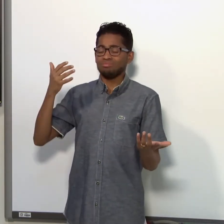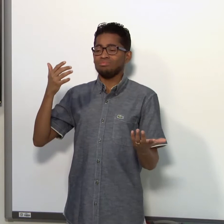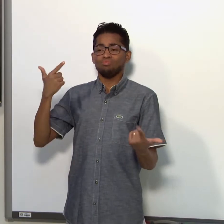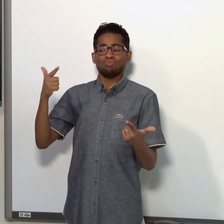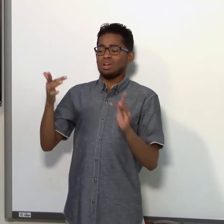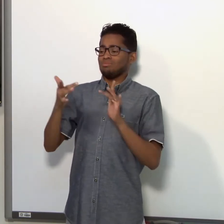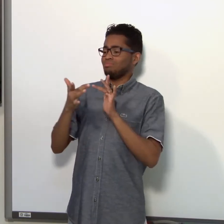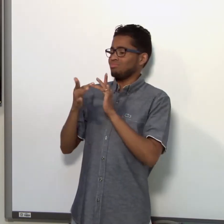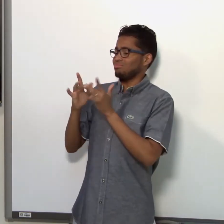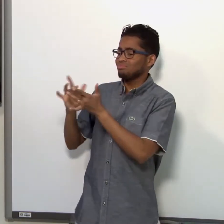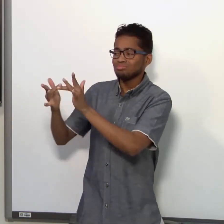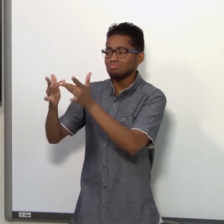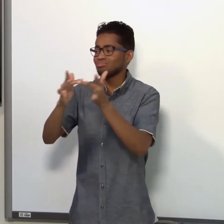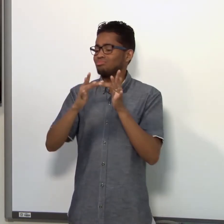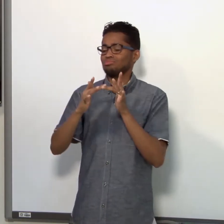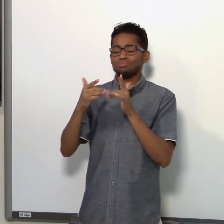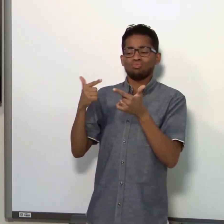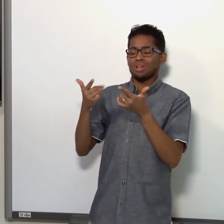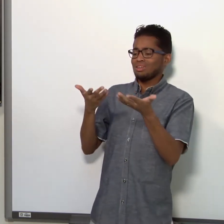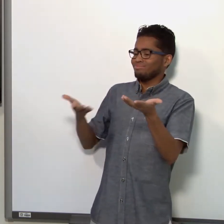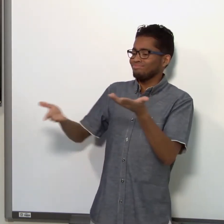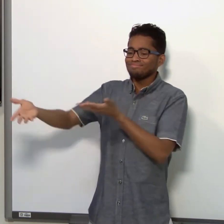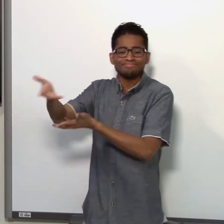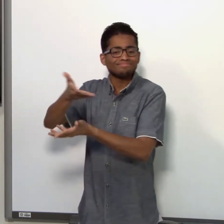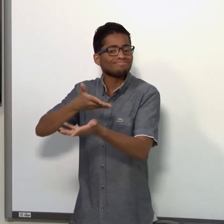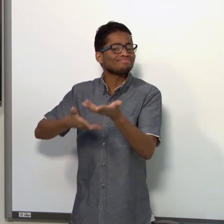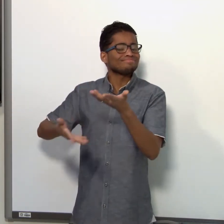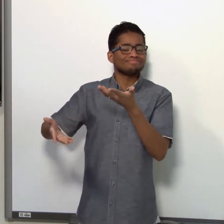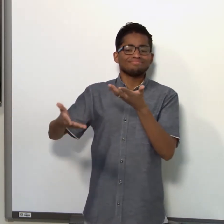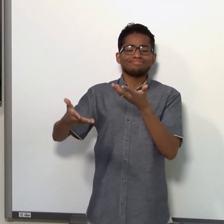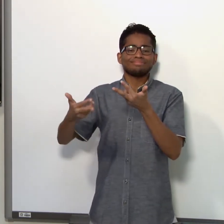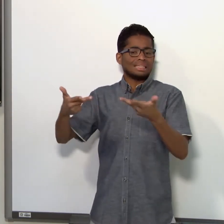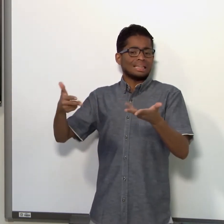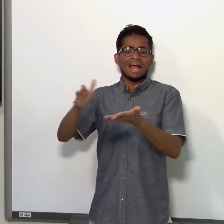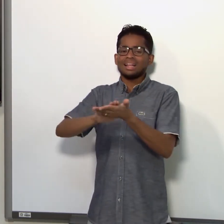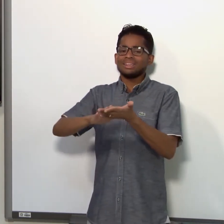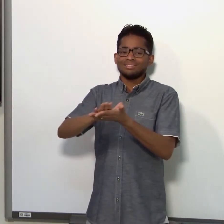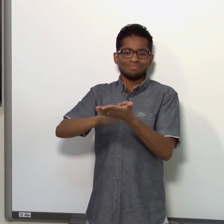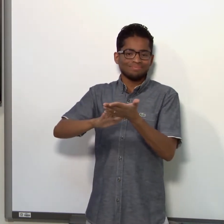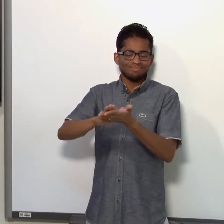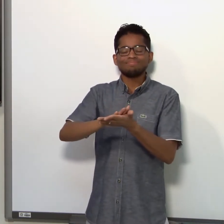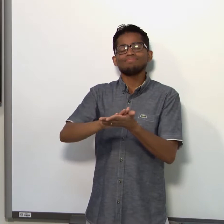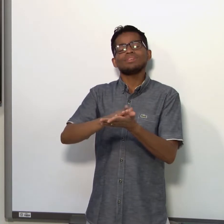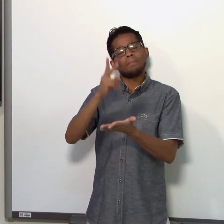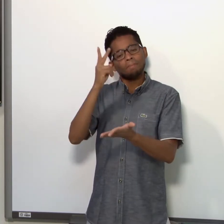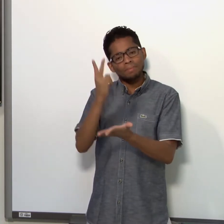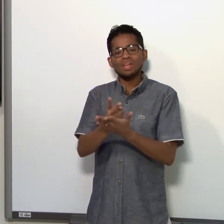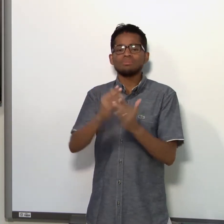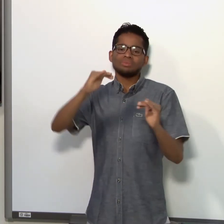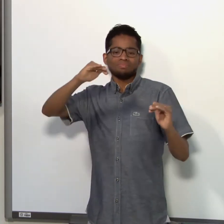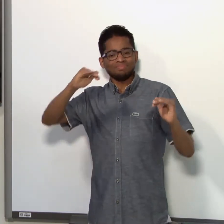a tudo que está acontecendo. Não há contato com os ouvintes, não há interação.